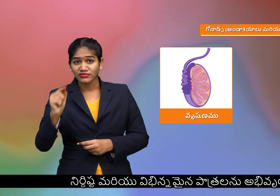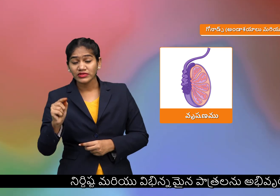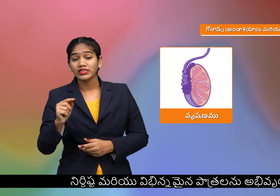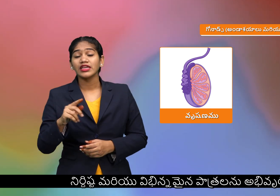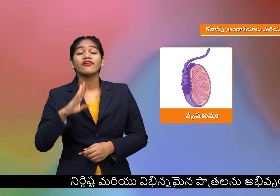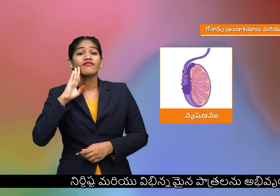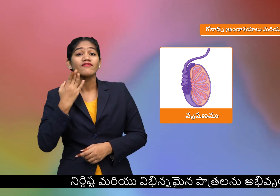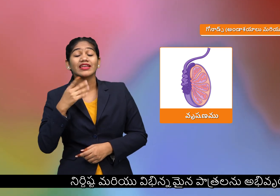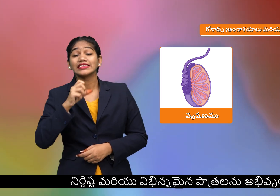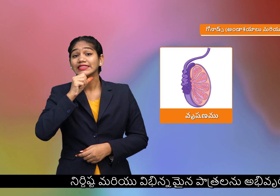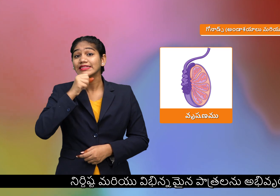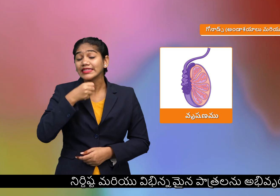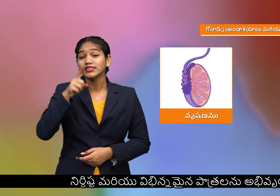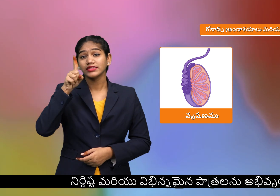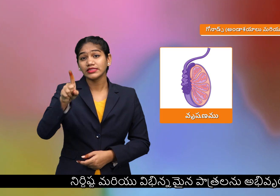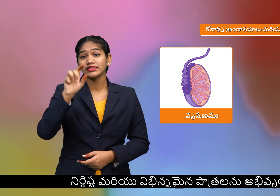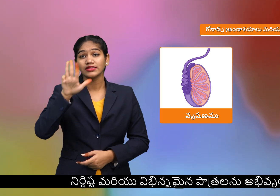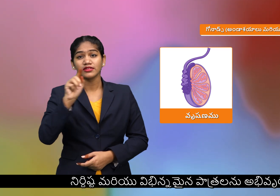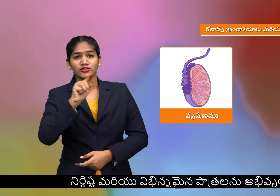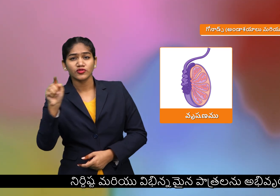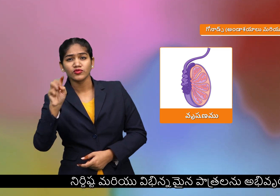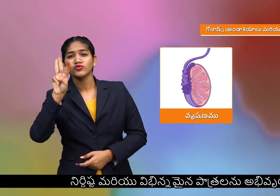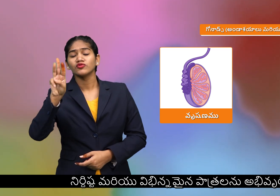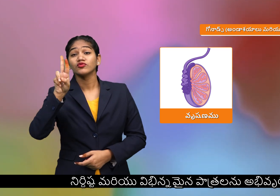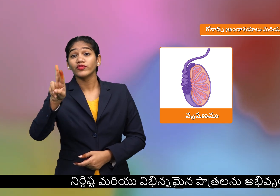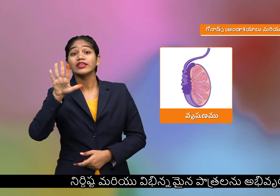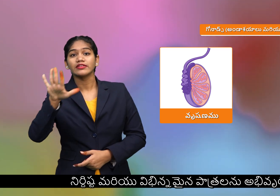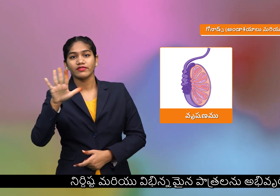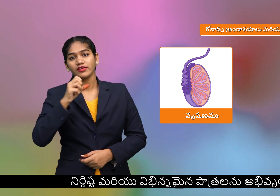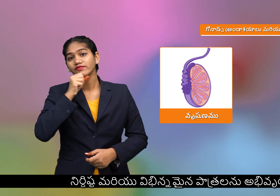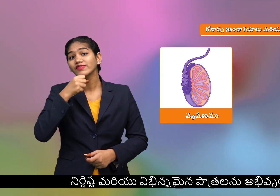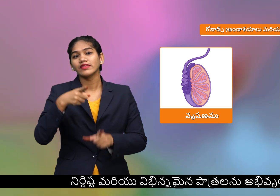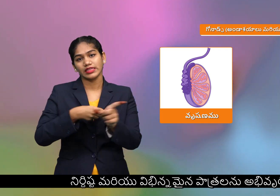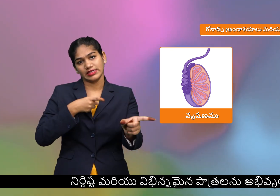నిర్దిష్ట విభిన్నమైన పాత్రలను అభివృద్ధి చేస్తారు.